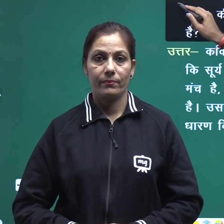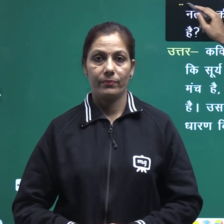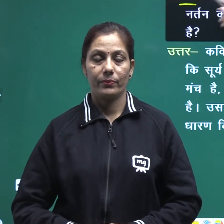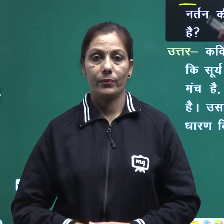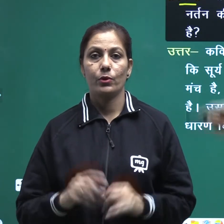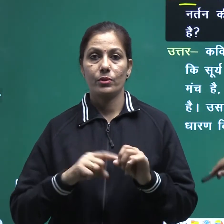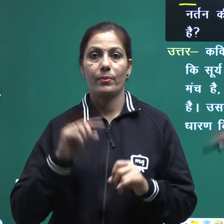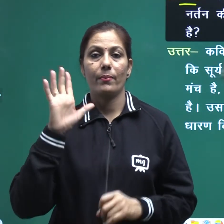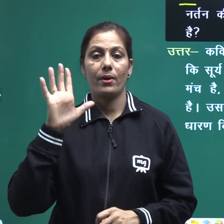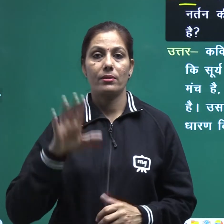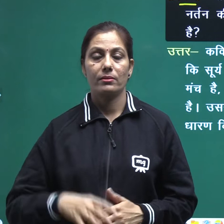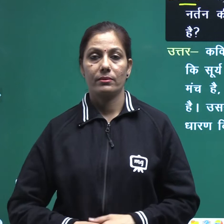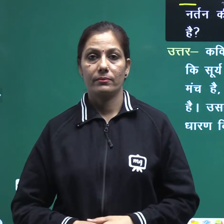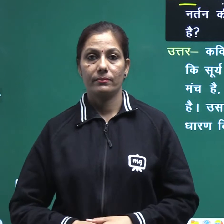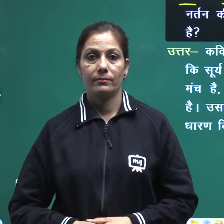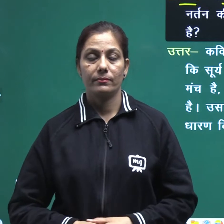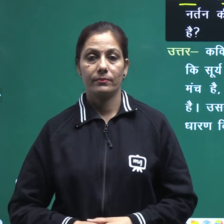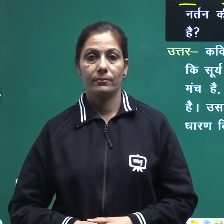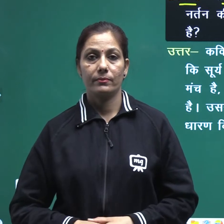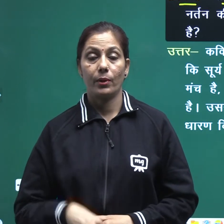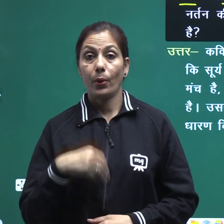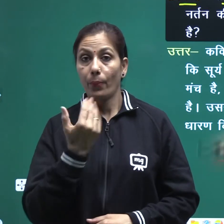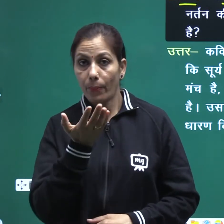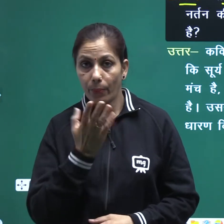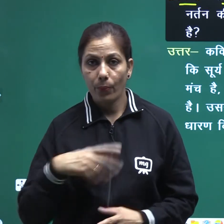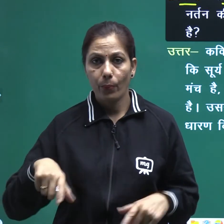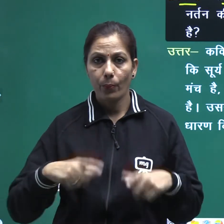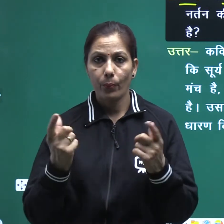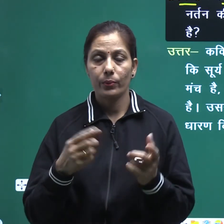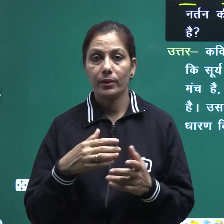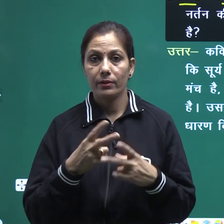यह प्रश्न 5 कि प्रकृति के मध्य